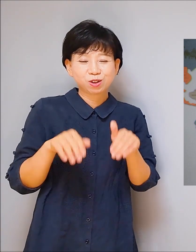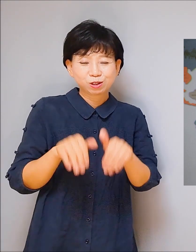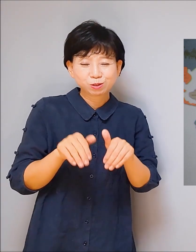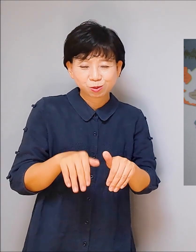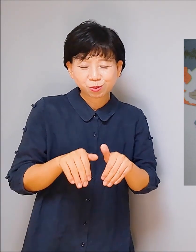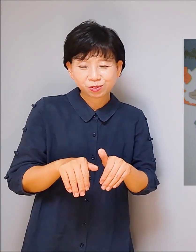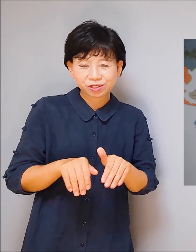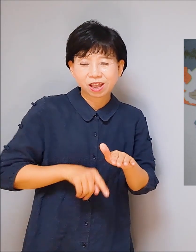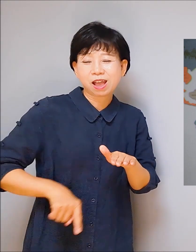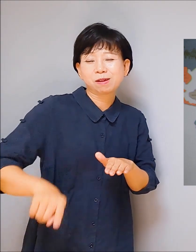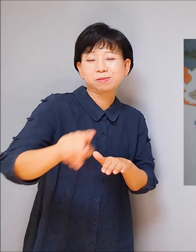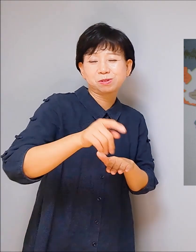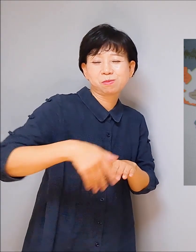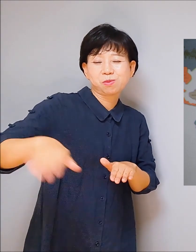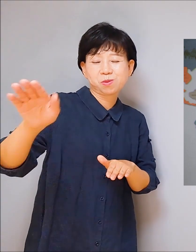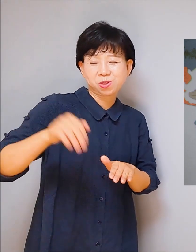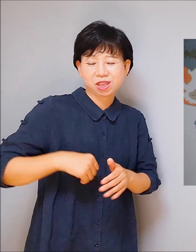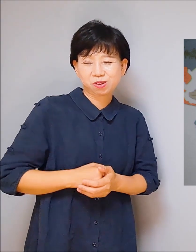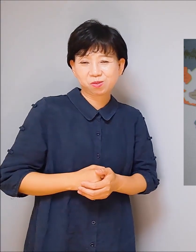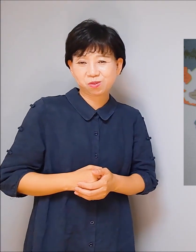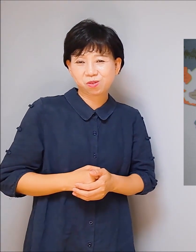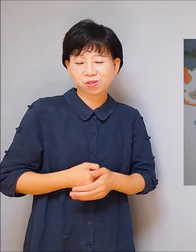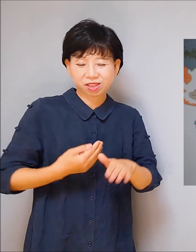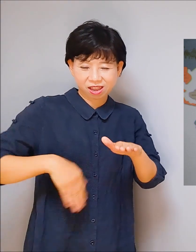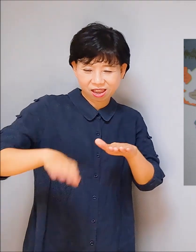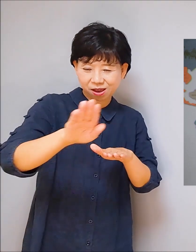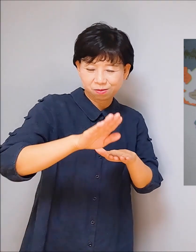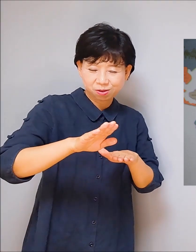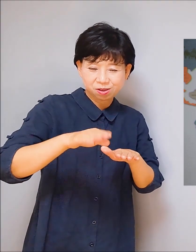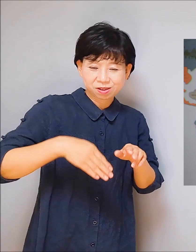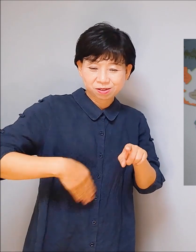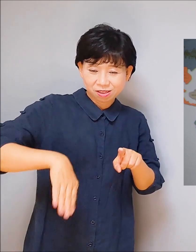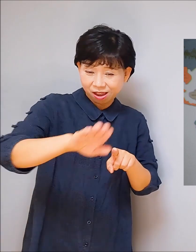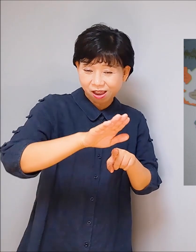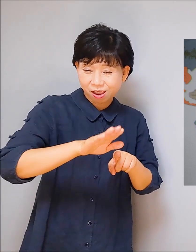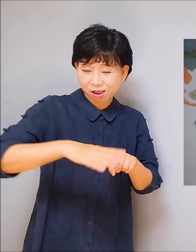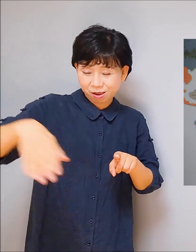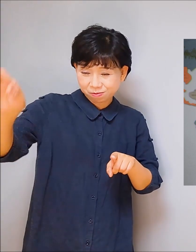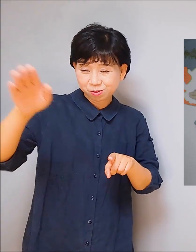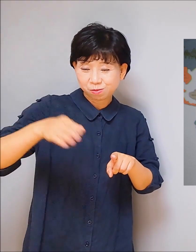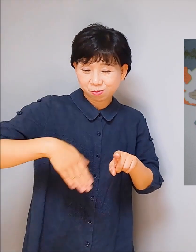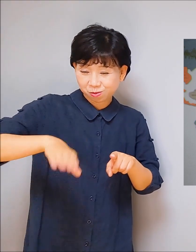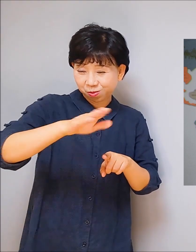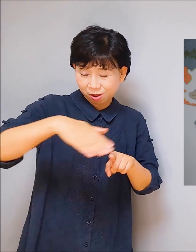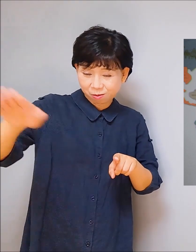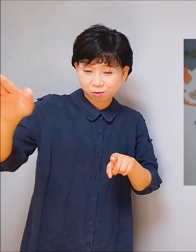어제처럼 모두 앞에 세우는 것 같아요. 가축들을 다